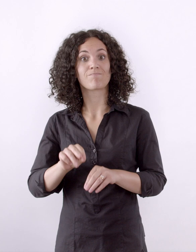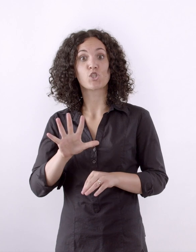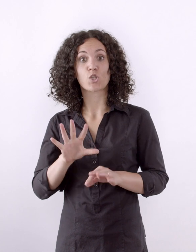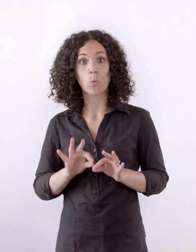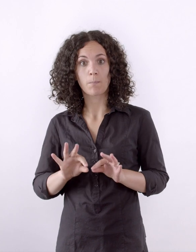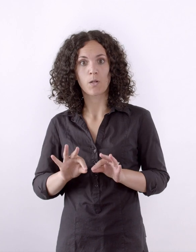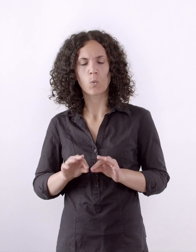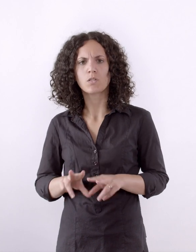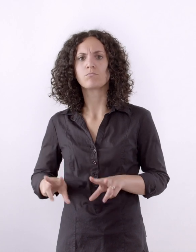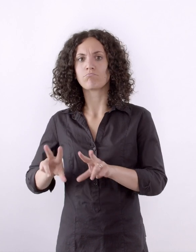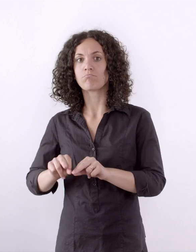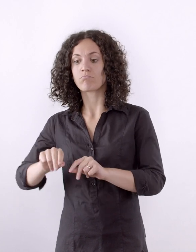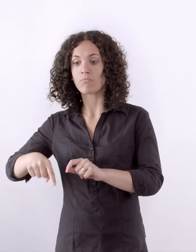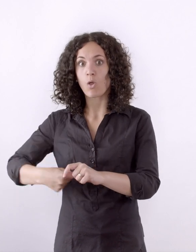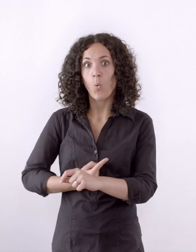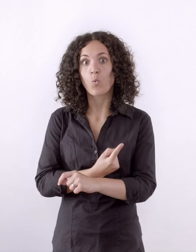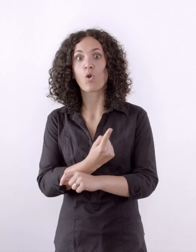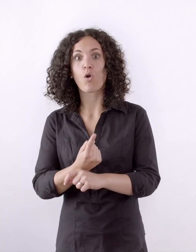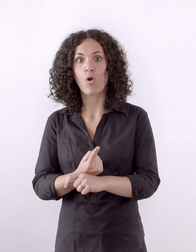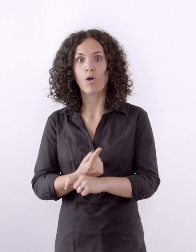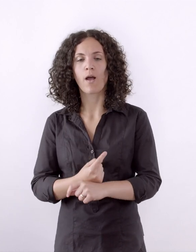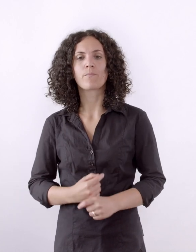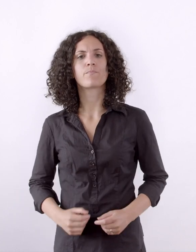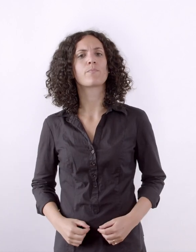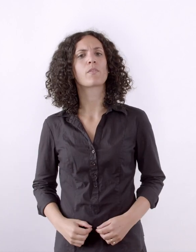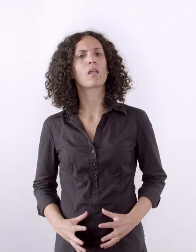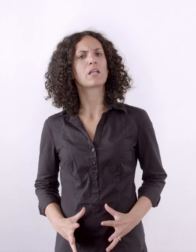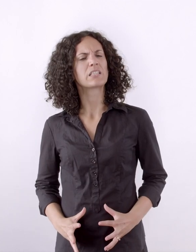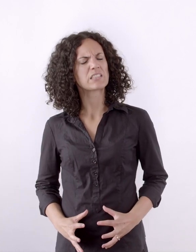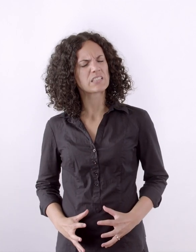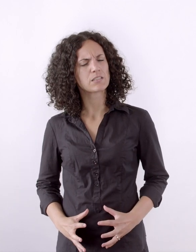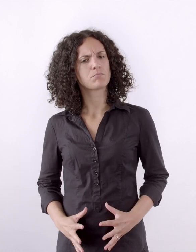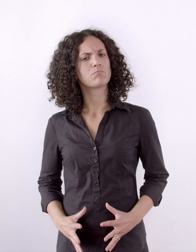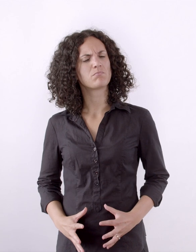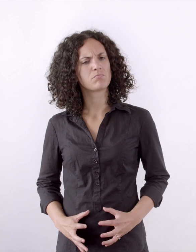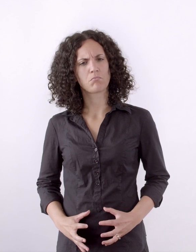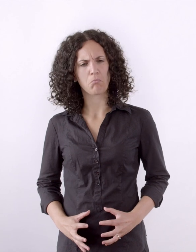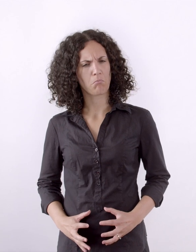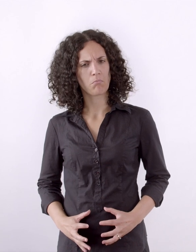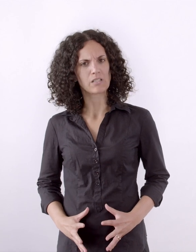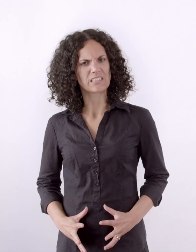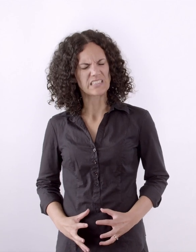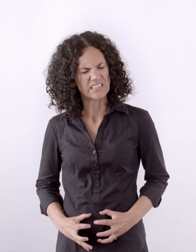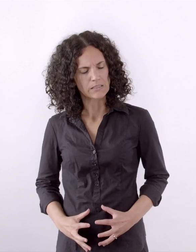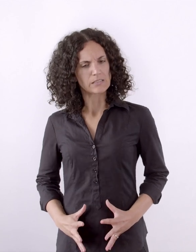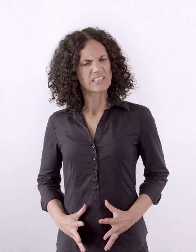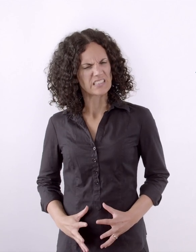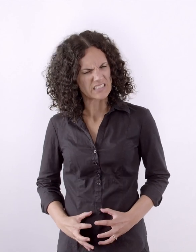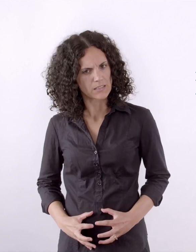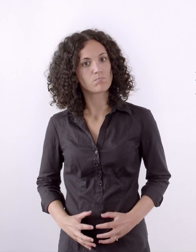dura circa 30 secondi e si ripete ogni 5 minuti per almeno un'ora. L'importante non è tanto la distanza tra una